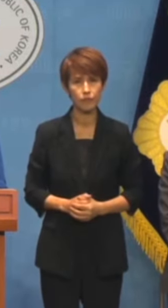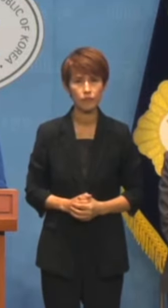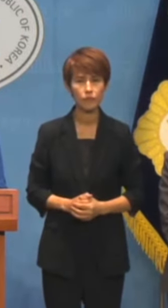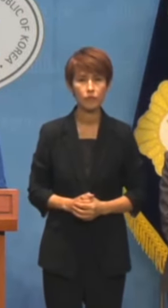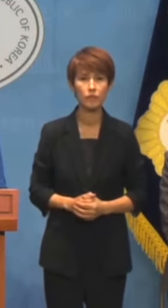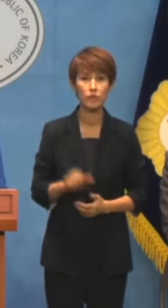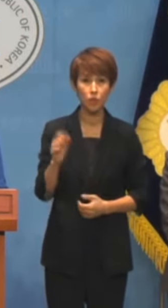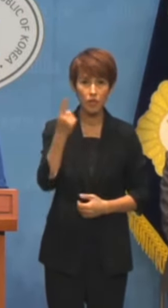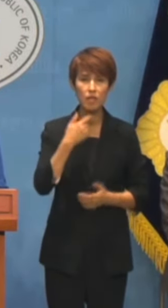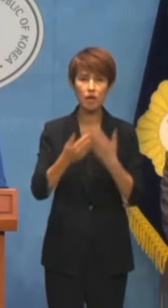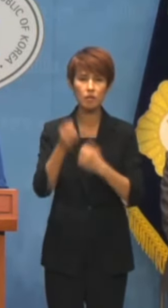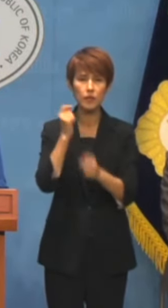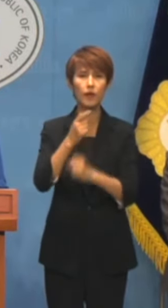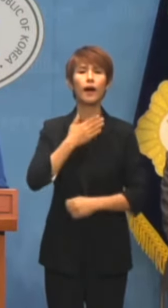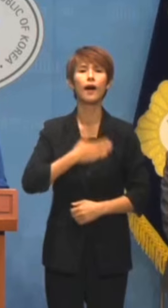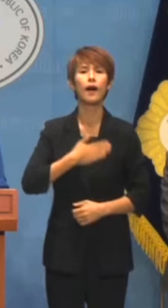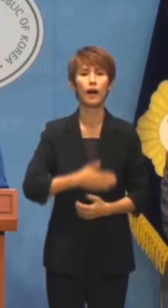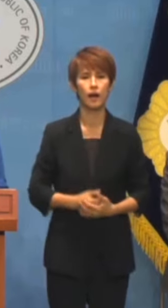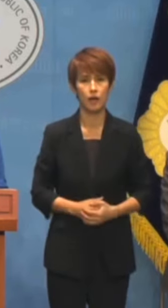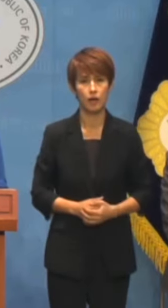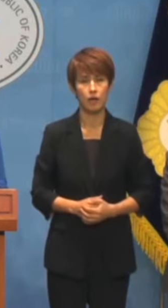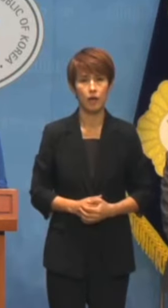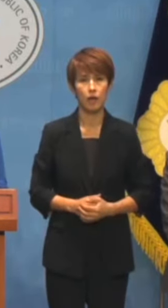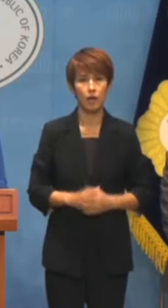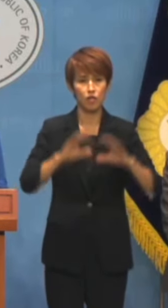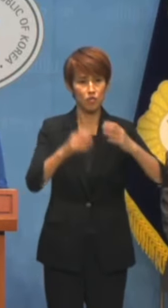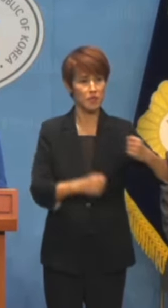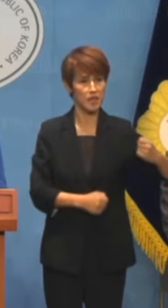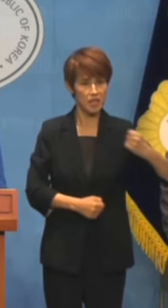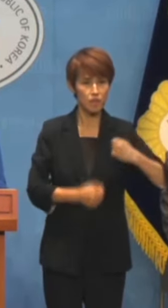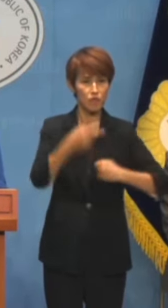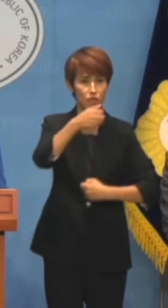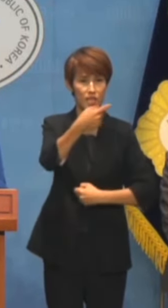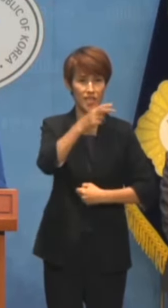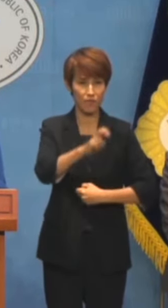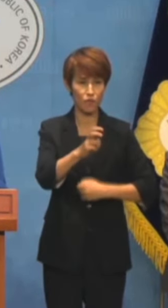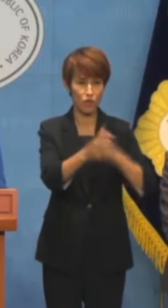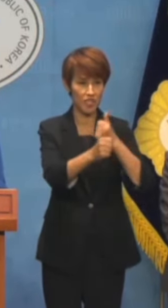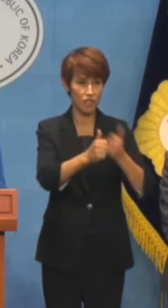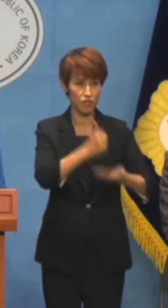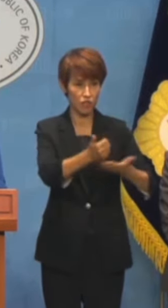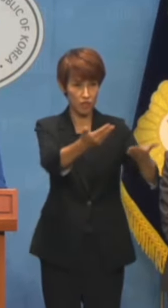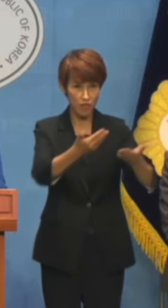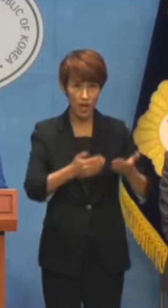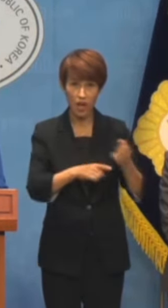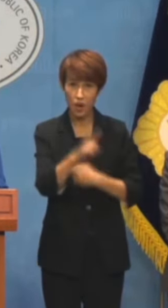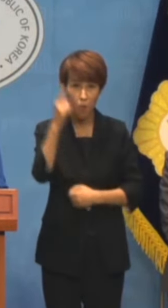그것이 우리의 경험으로 증명됐는데 국민의힘과 류희림 위원장이 추천하라는 것은